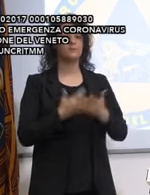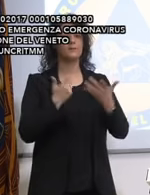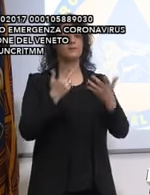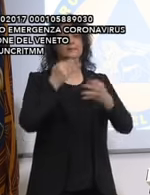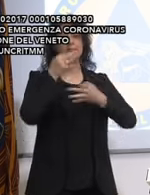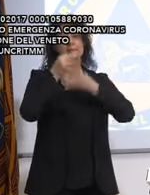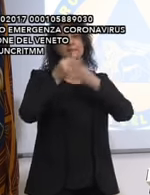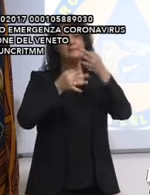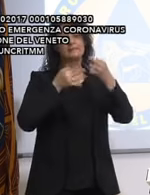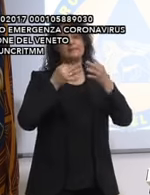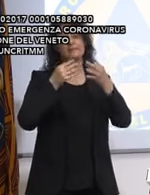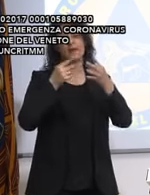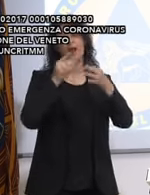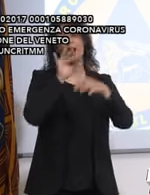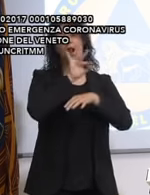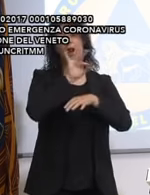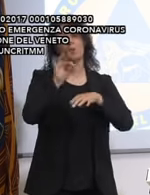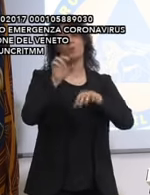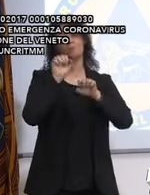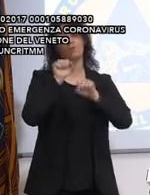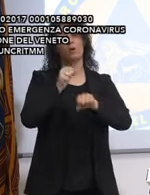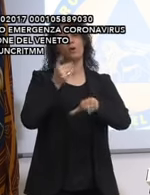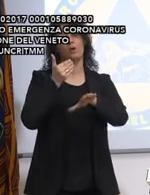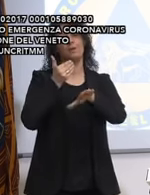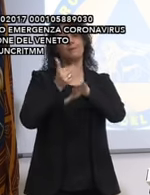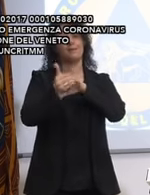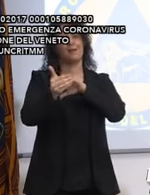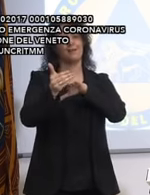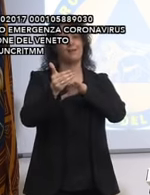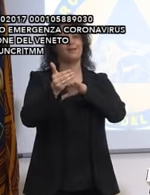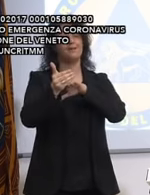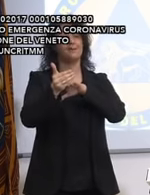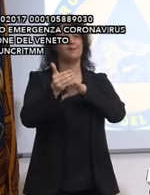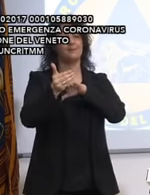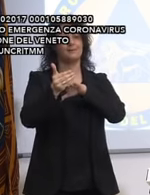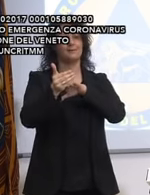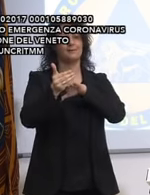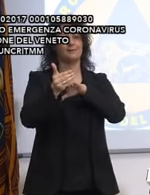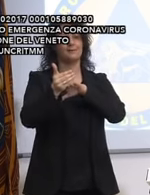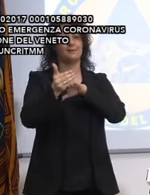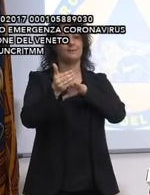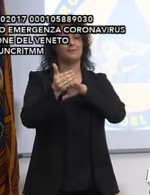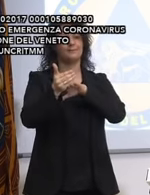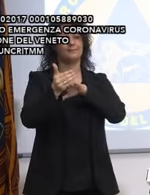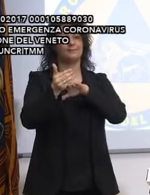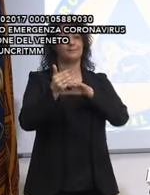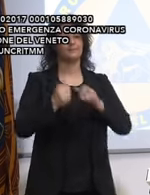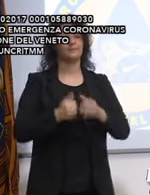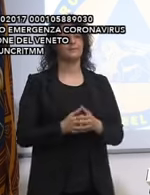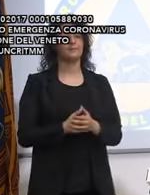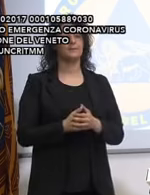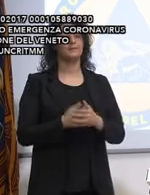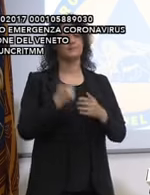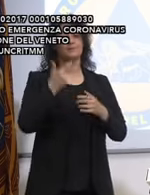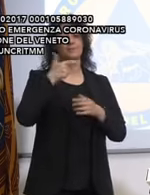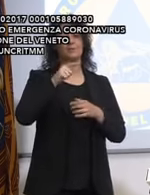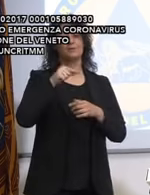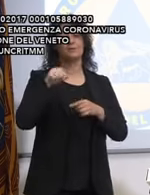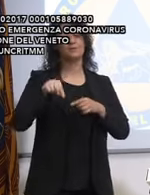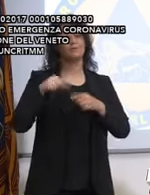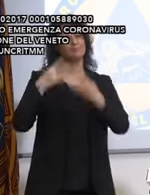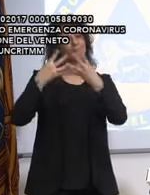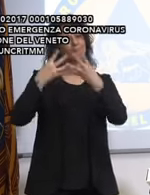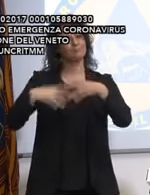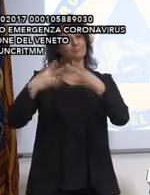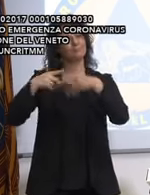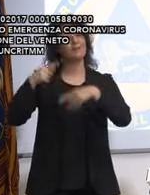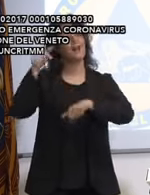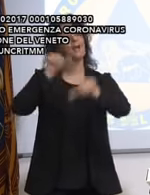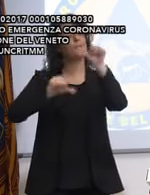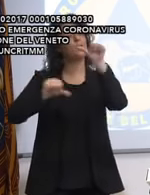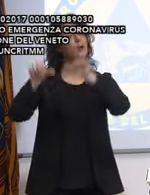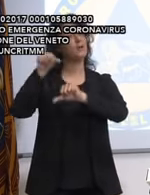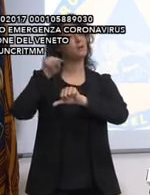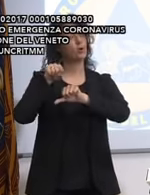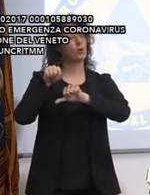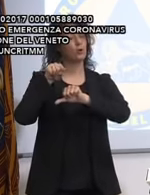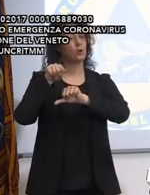esiti che arriveranno in ritardo, quindi tutto quello, il tema della validazione, della processazione in